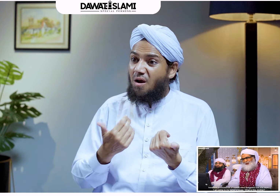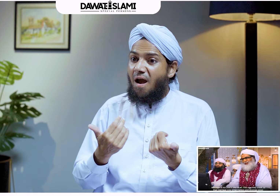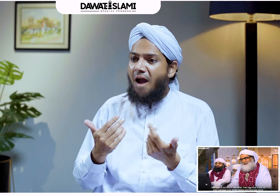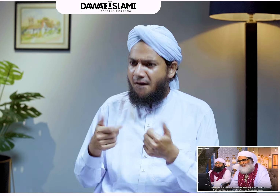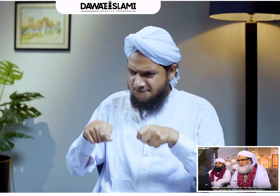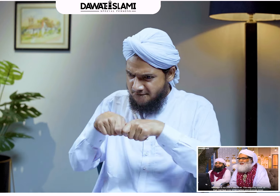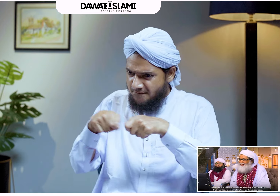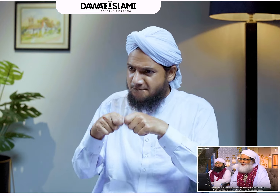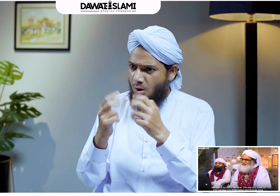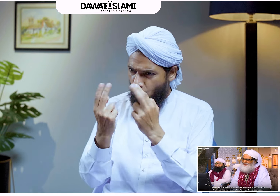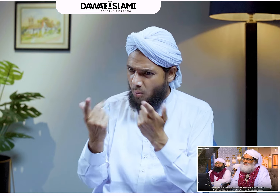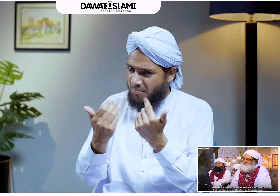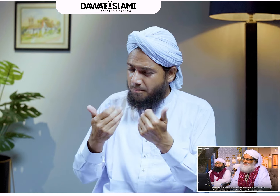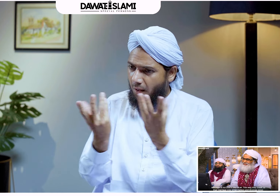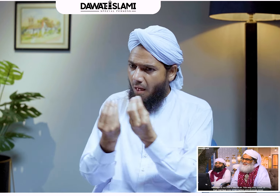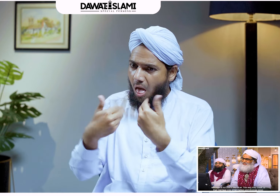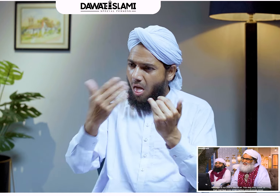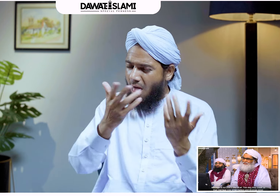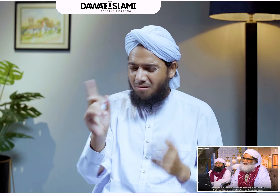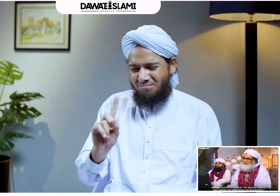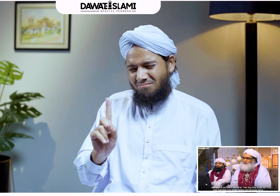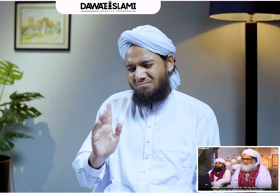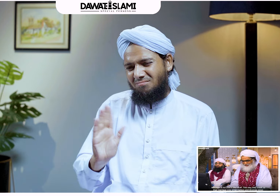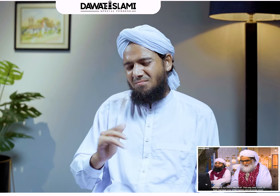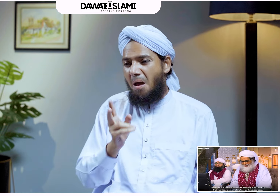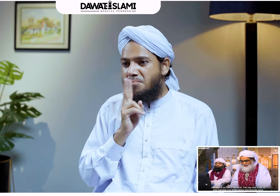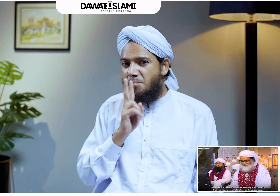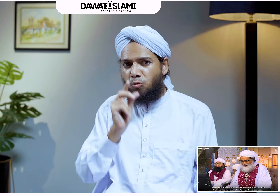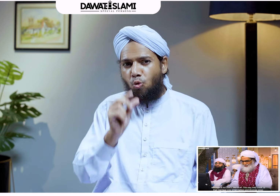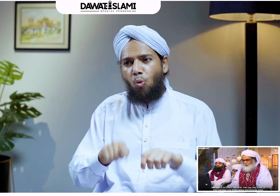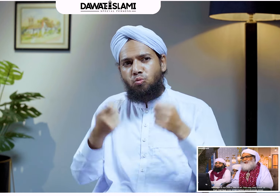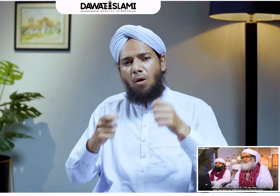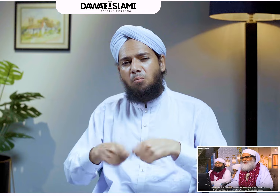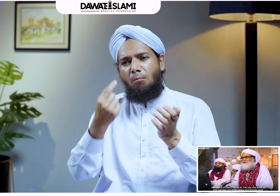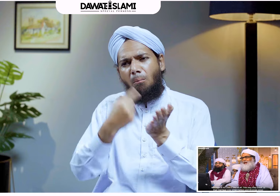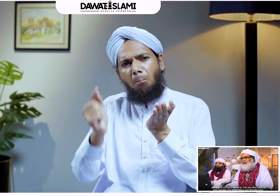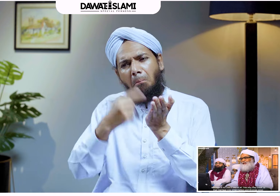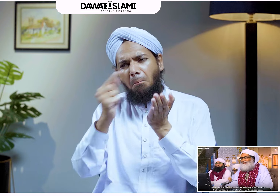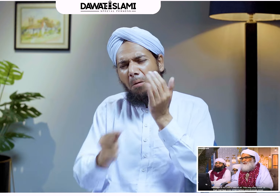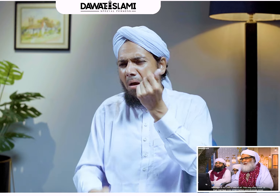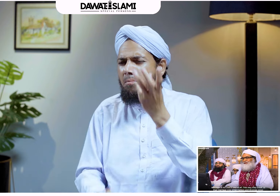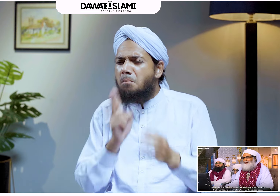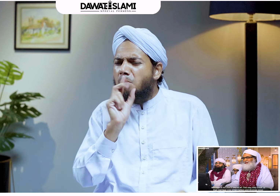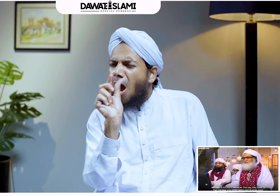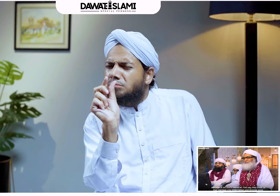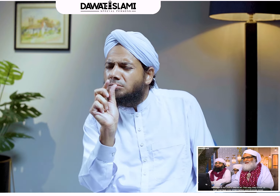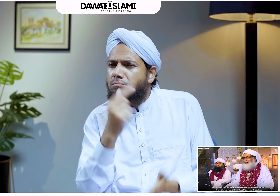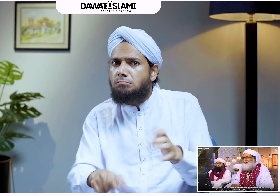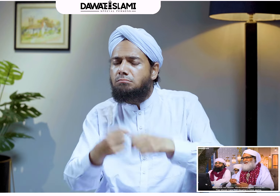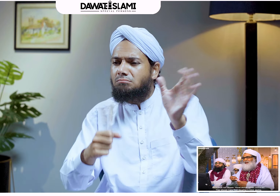گڑے کا کھیل تھوڑی ہے شادی یار. اس طرح مطلب بات بات میں گھر توڑ دیتے ہیں, طلاقیں ہو جاتی ہیں. لیکن یہ نہیں